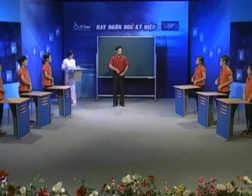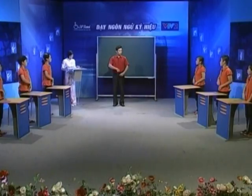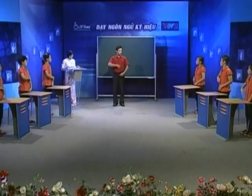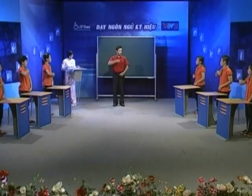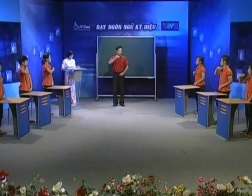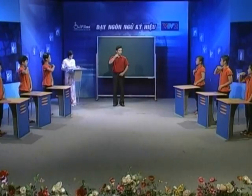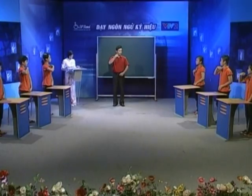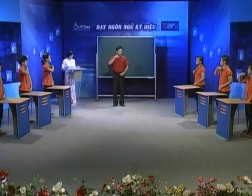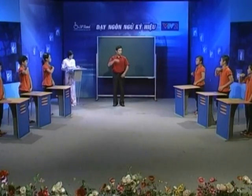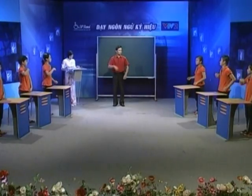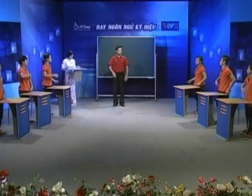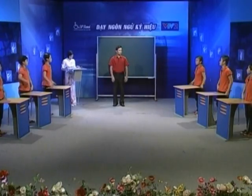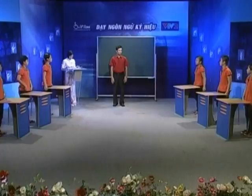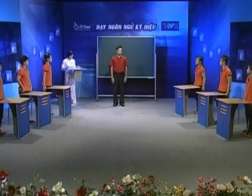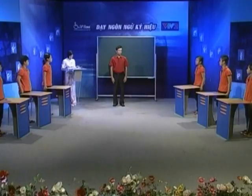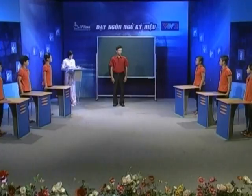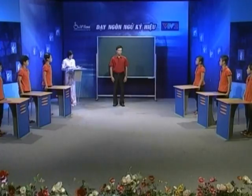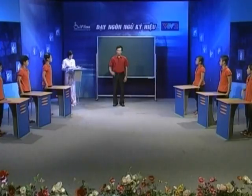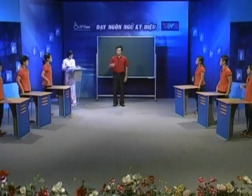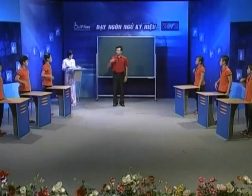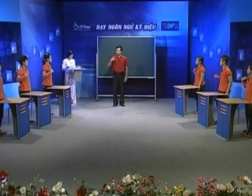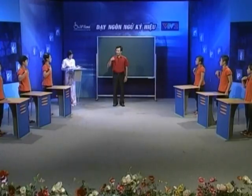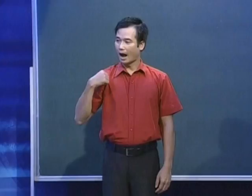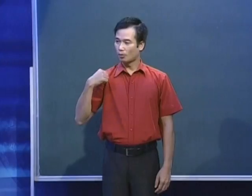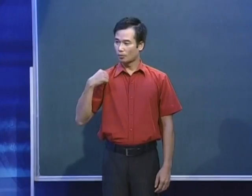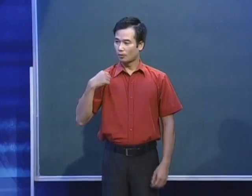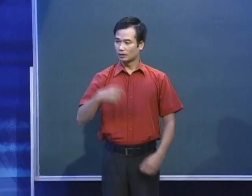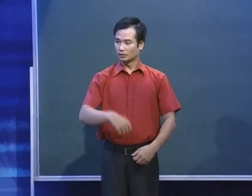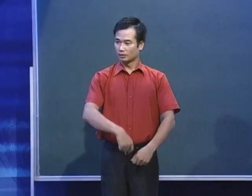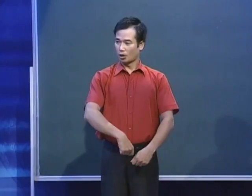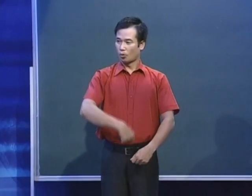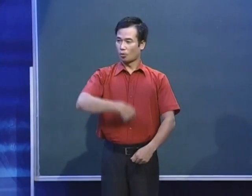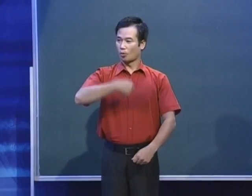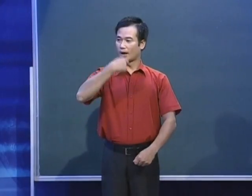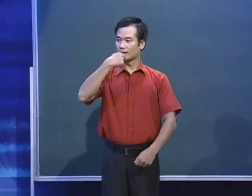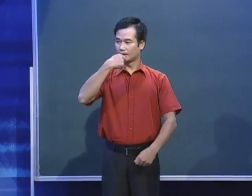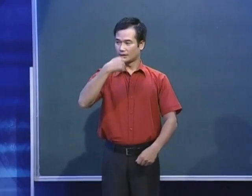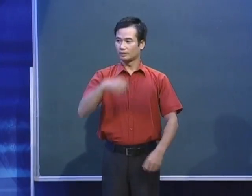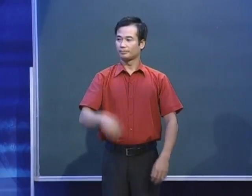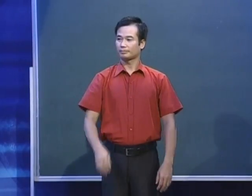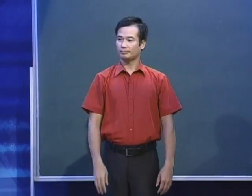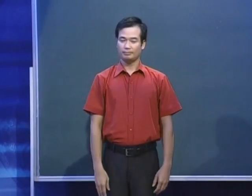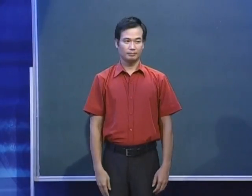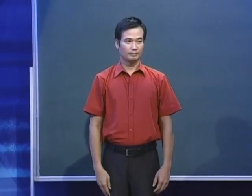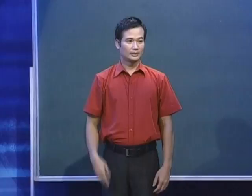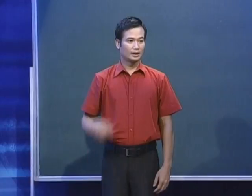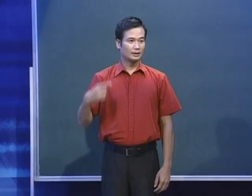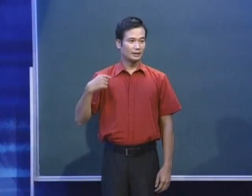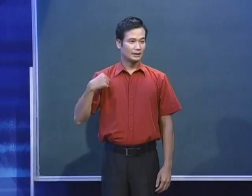và ngón trỏ mở chạm vào nhau, lòng bàn tay hướng vào trong. Đầu ngón tay hướng xuống dưới, đặt sát bên tay trái, di chuyển tay phải lên trên và sát